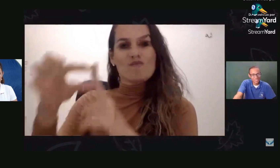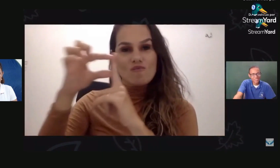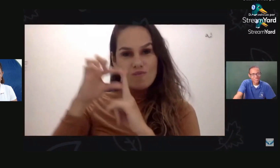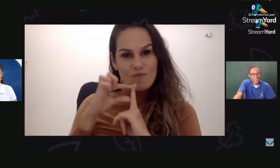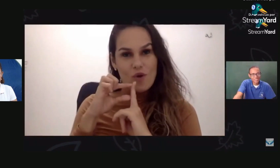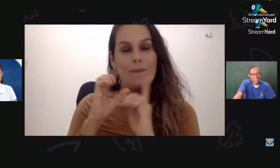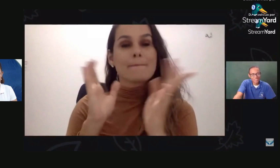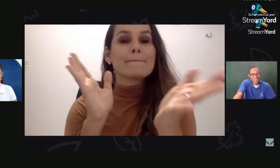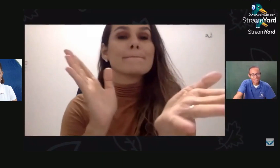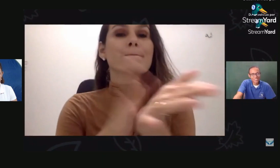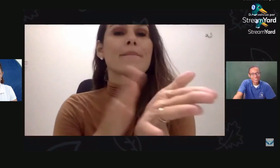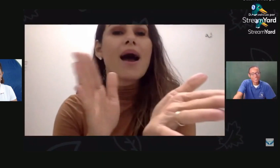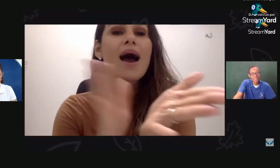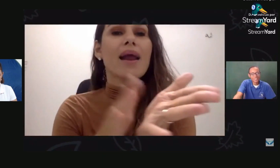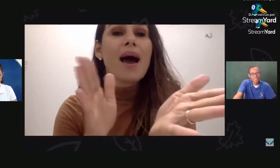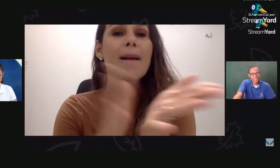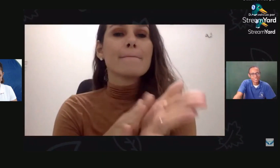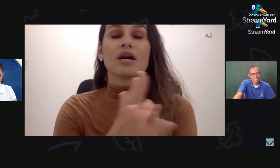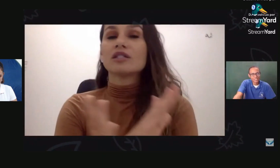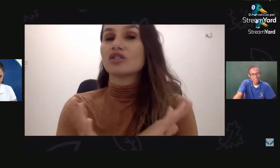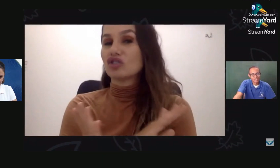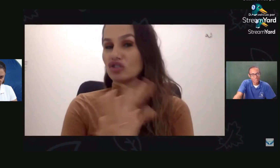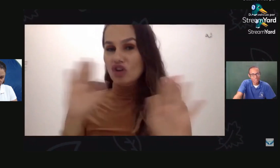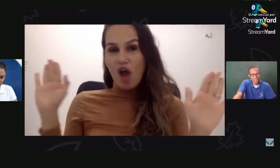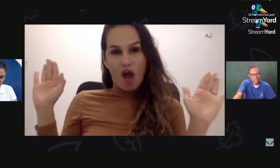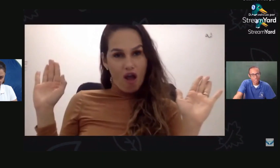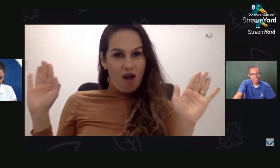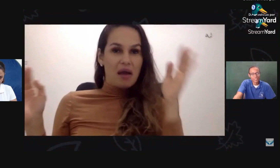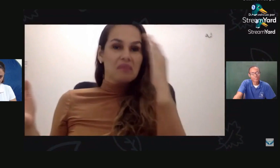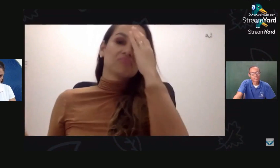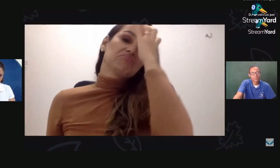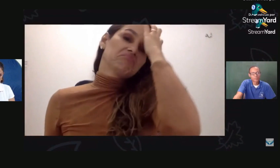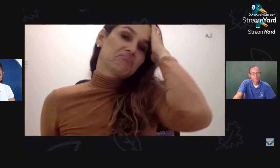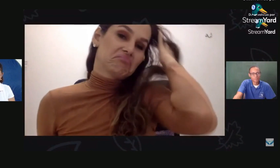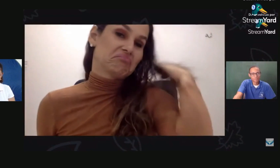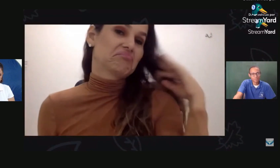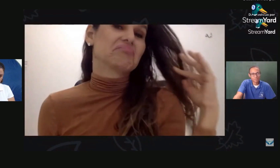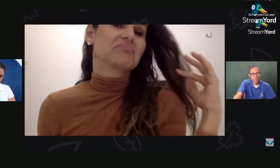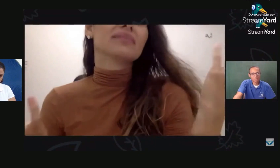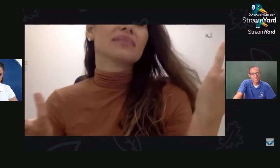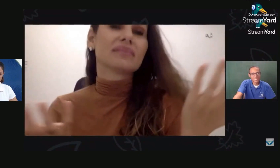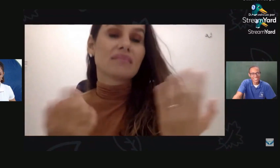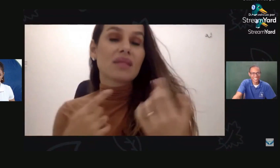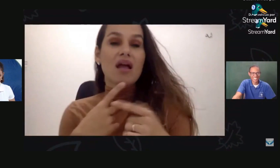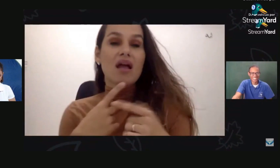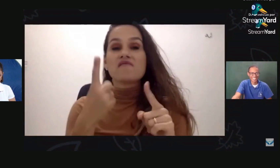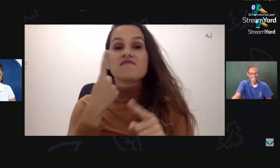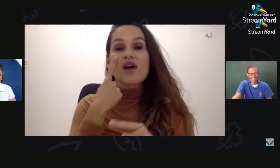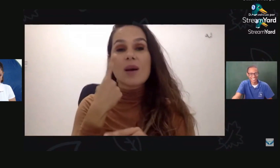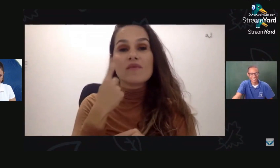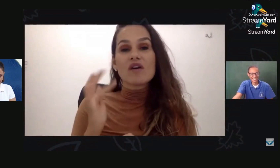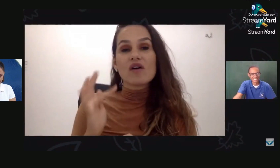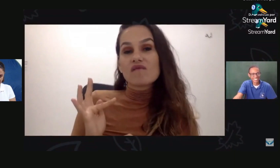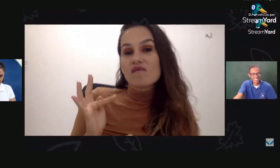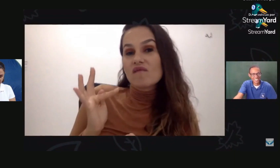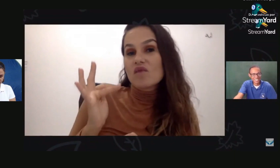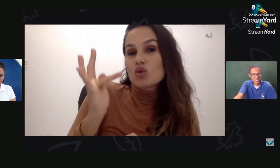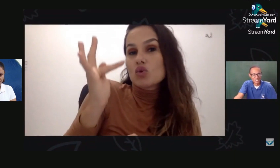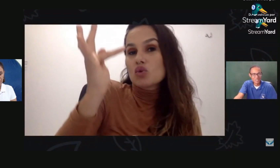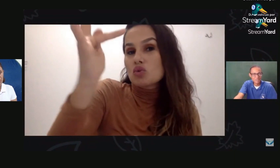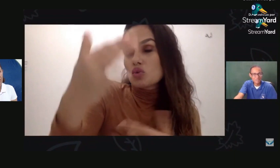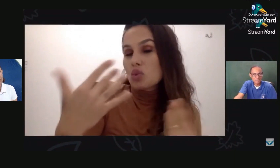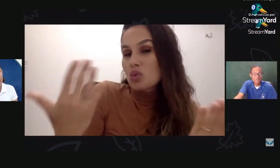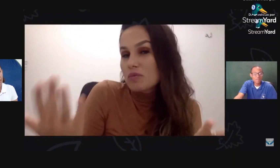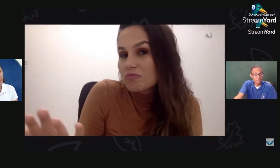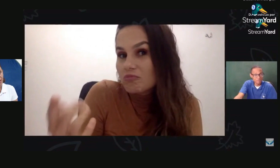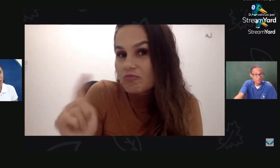o meu tio, né, me ensinou palavras, ele me mandou parabéns para mim somente.